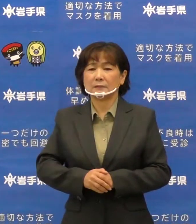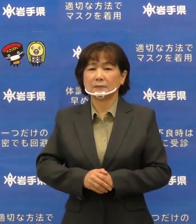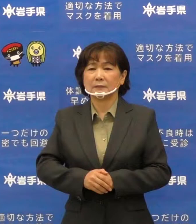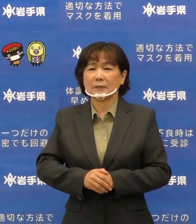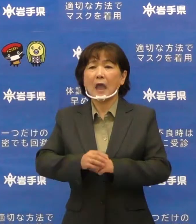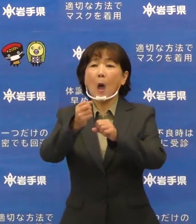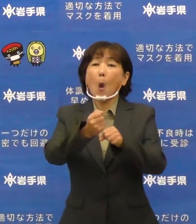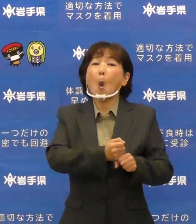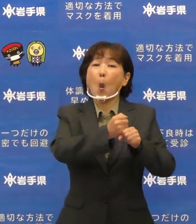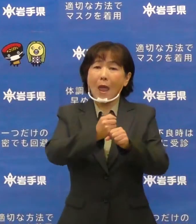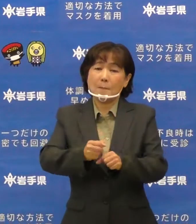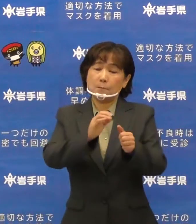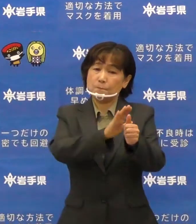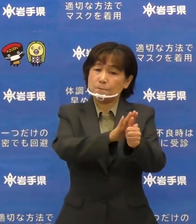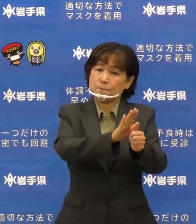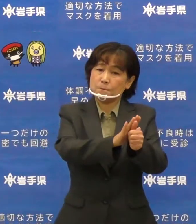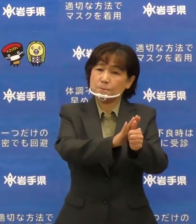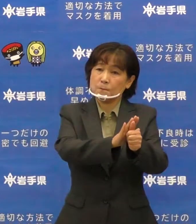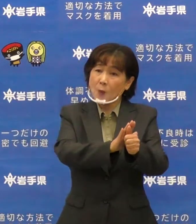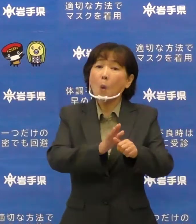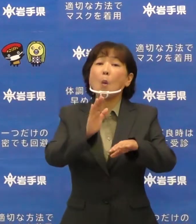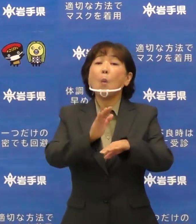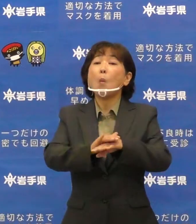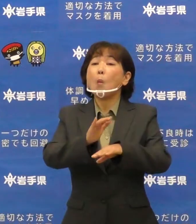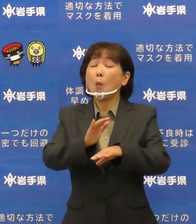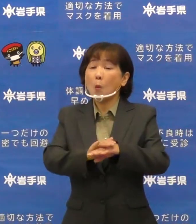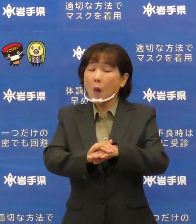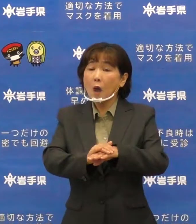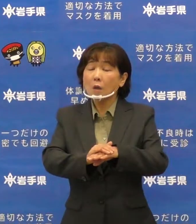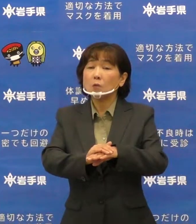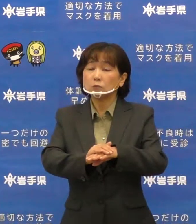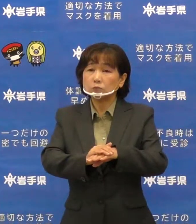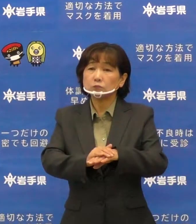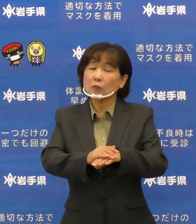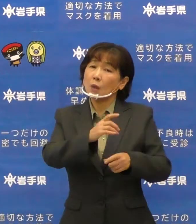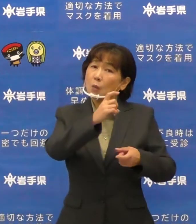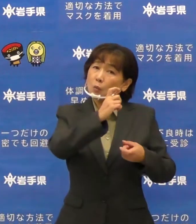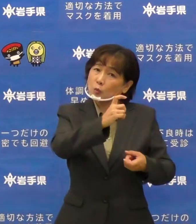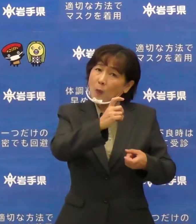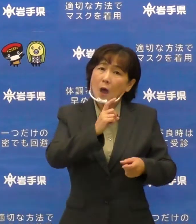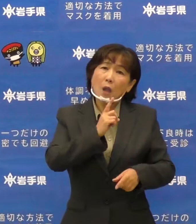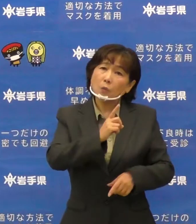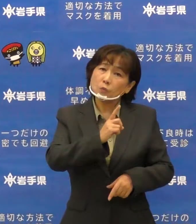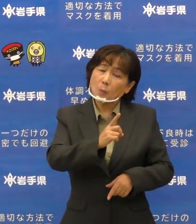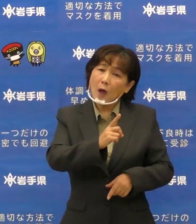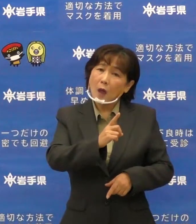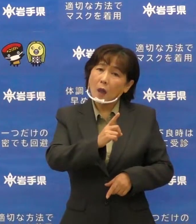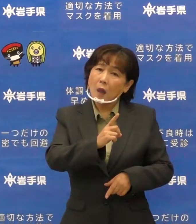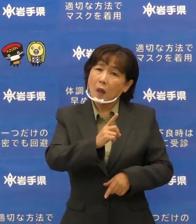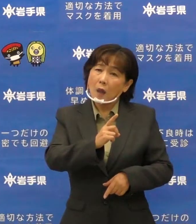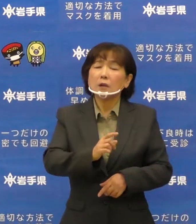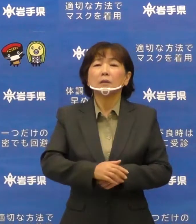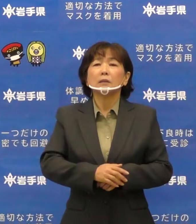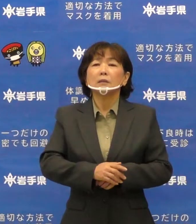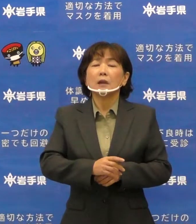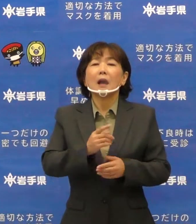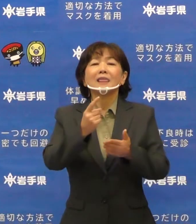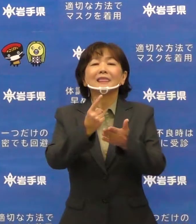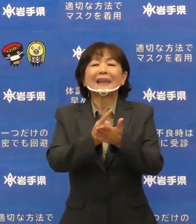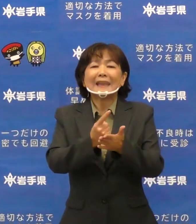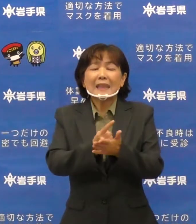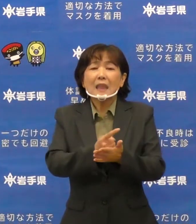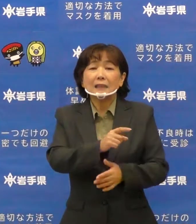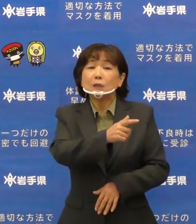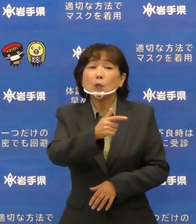あらかじめ言葉でこういう応援をするって語ったことが、その実際にはそうしなくてもその言葉だけでさまざ